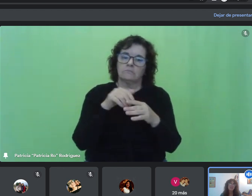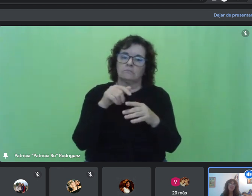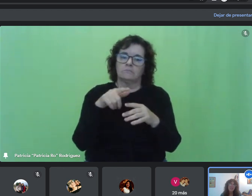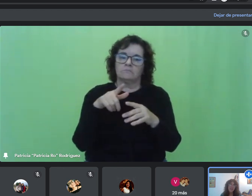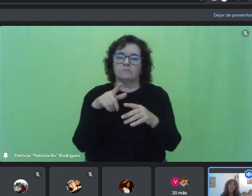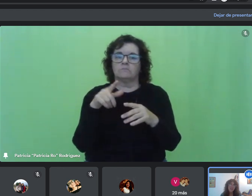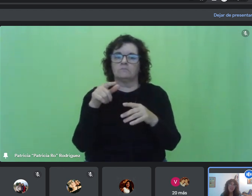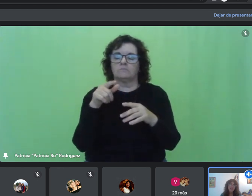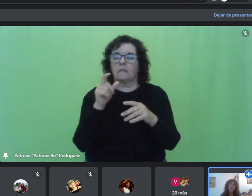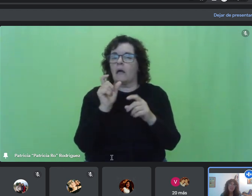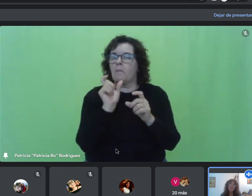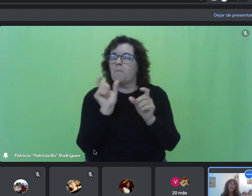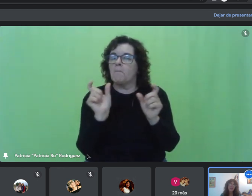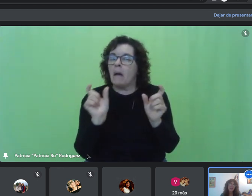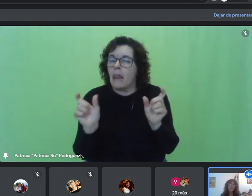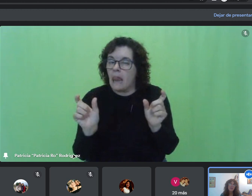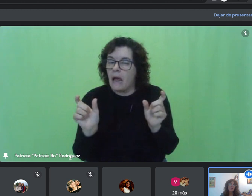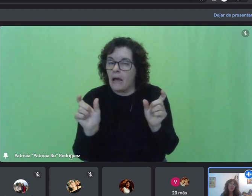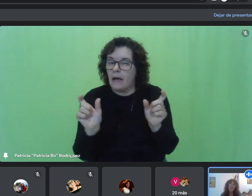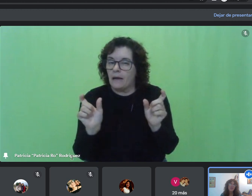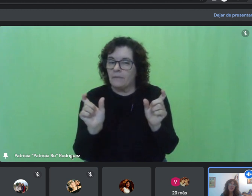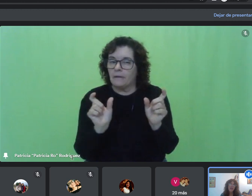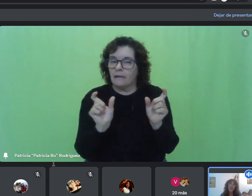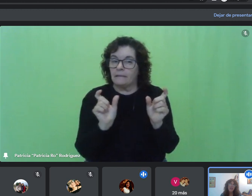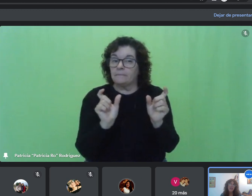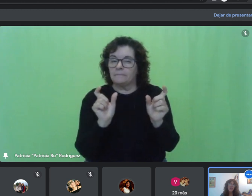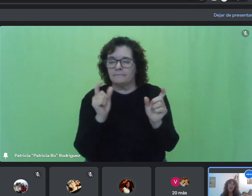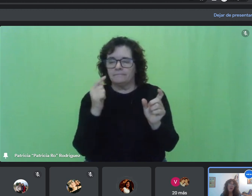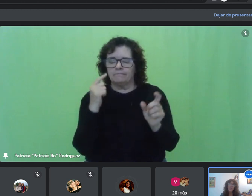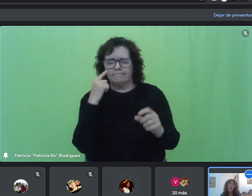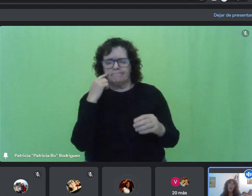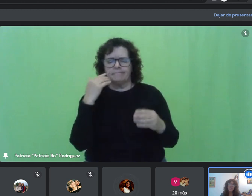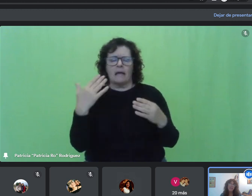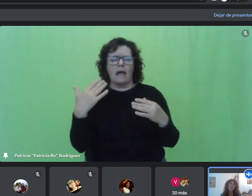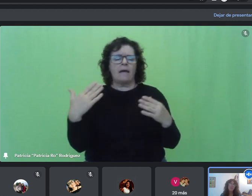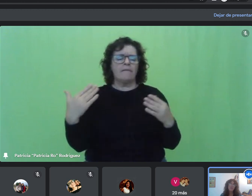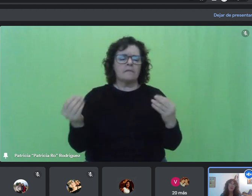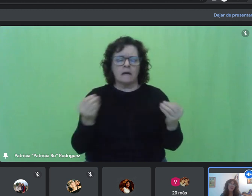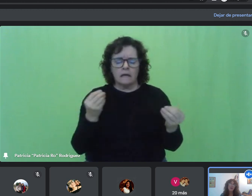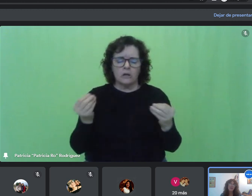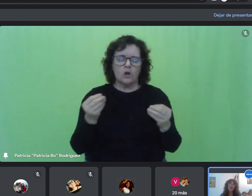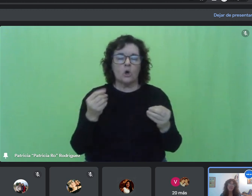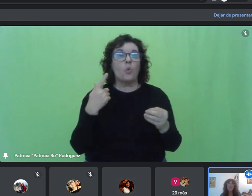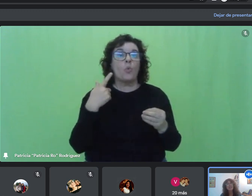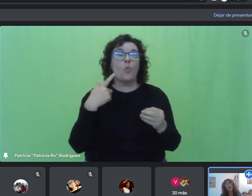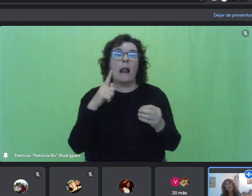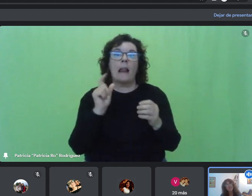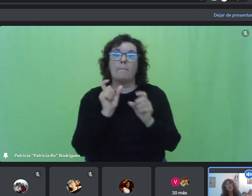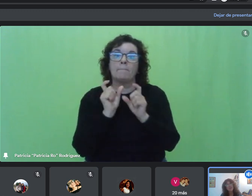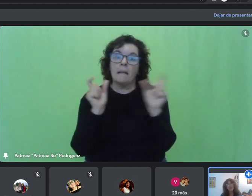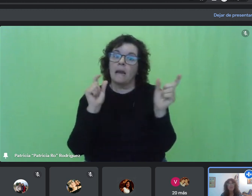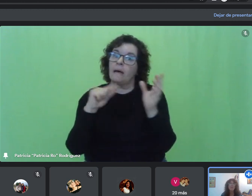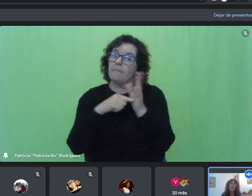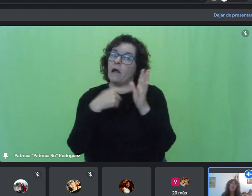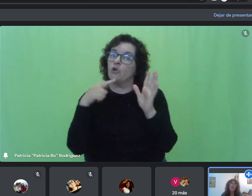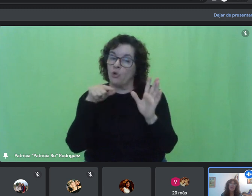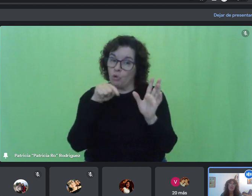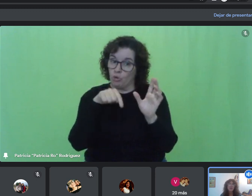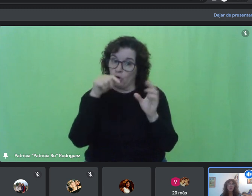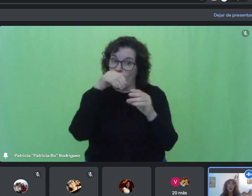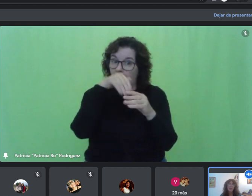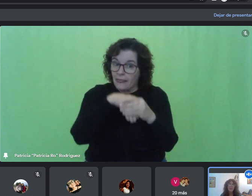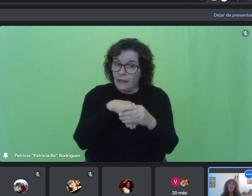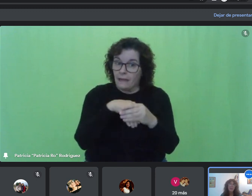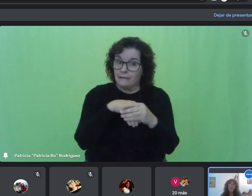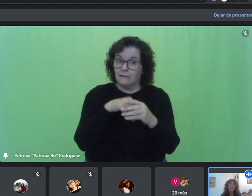Communication Technologies, ahí me tengo que fijar cuál es el núcleo. Y en ese caso invierto la